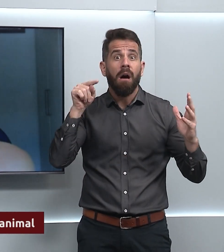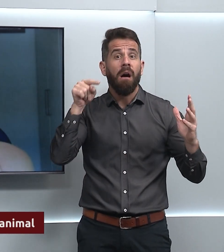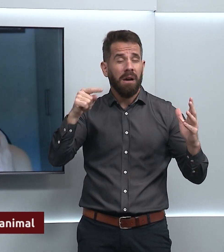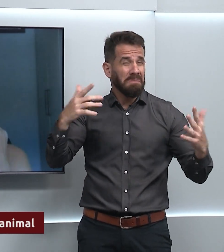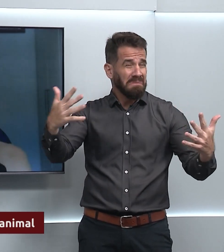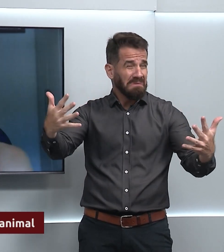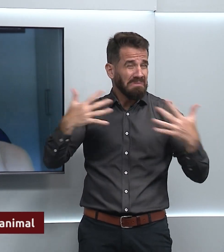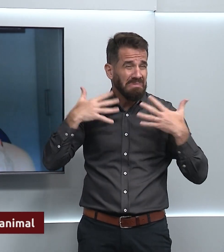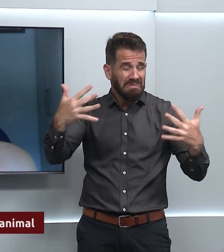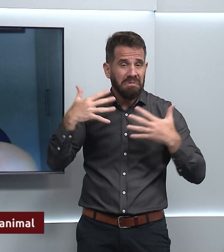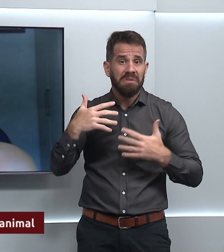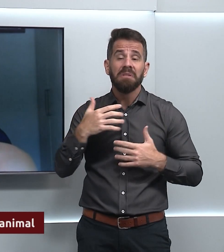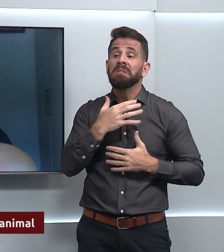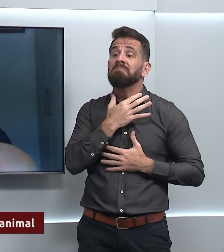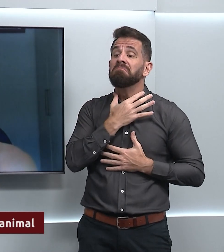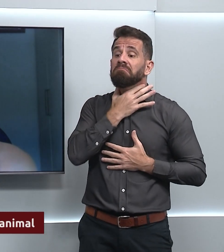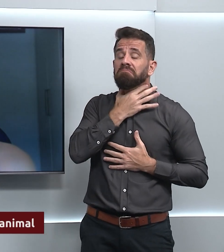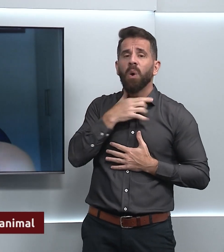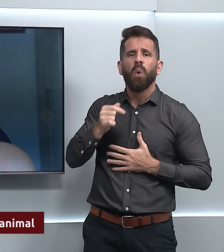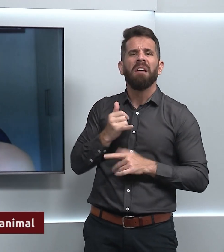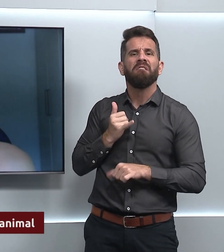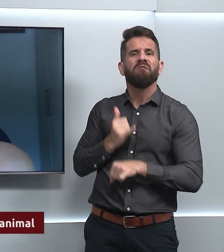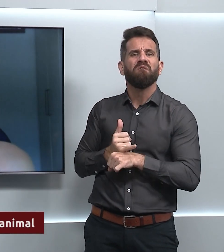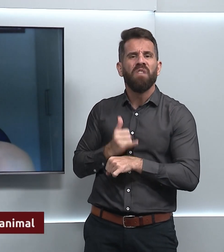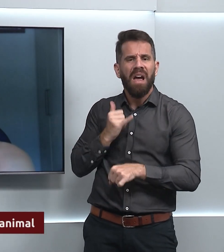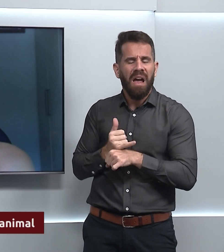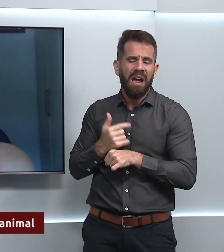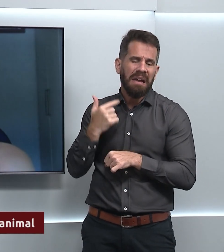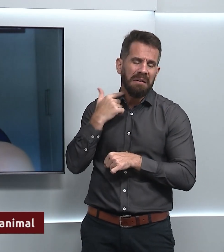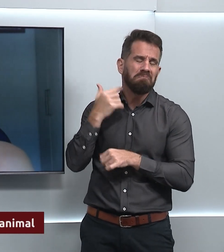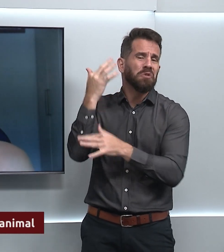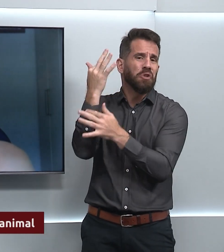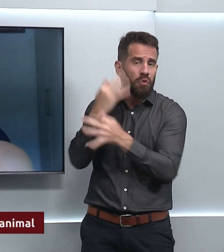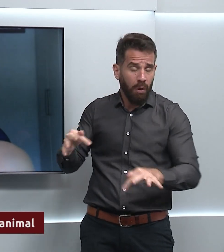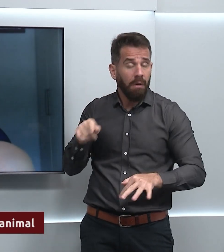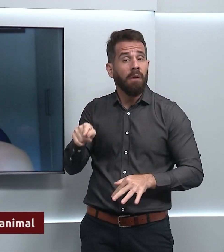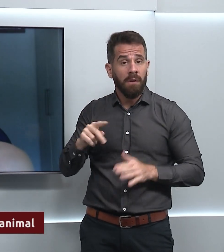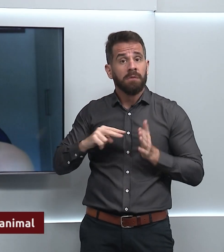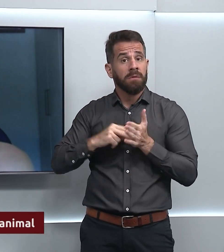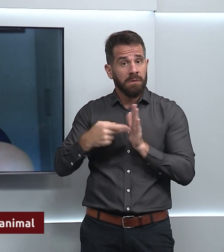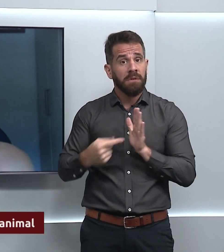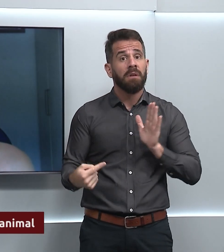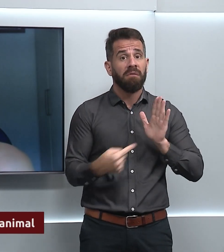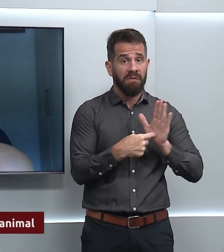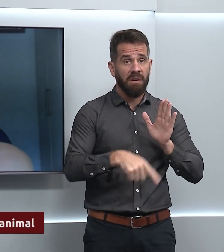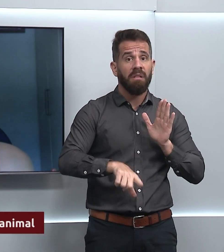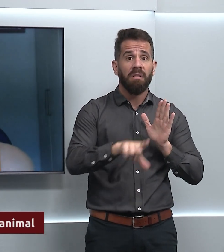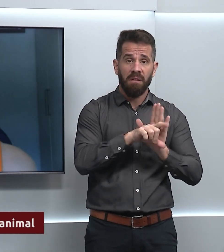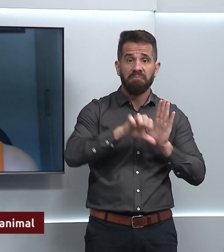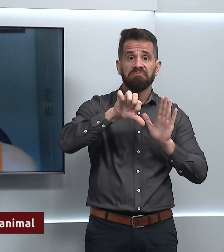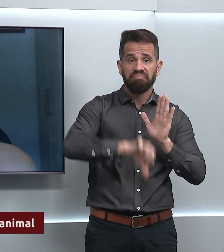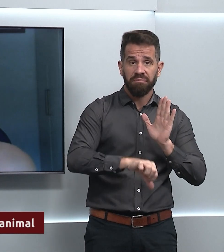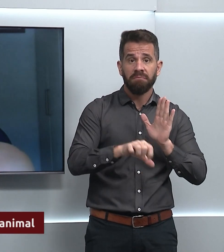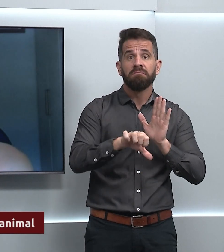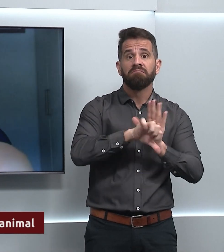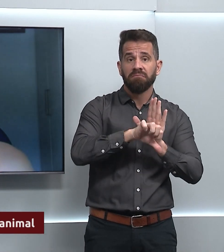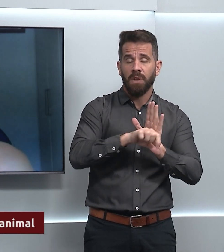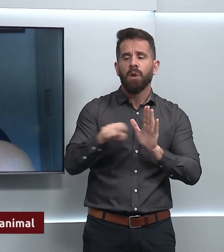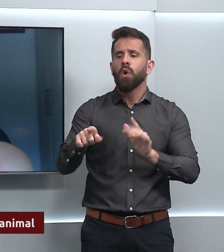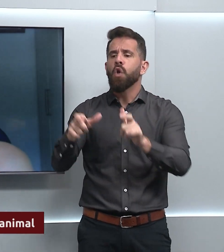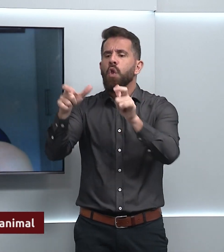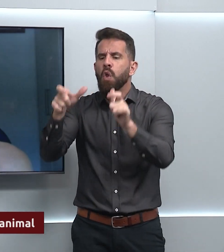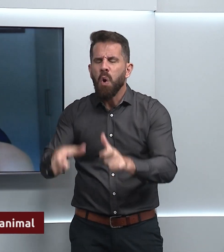vira ferro, machuca o pescocinho do animal, é considerado maus tratos. Deixar o animal em local insalubre, cheio de cocô e